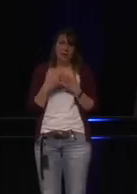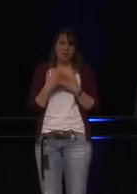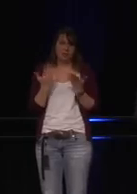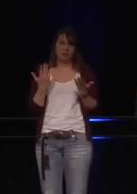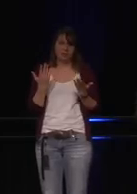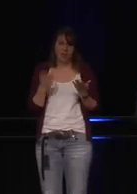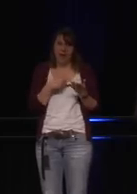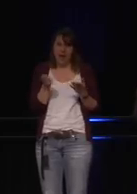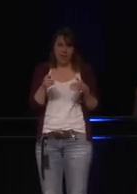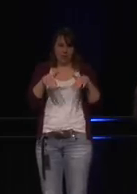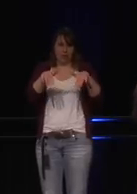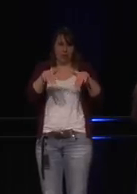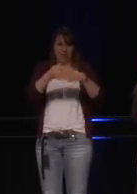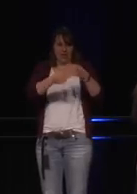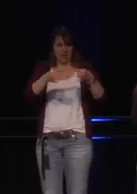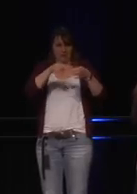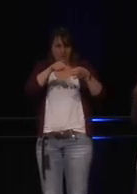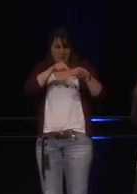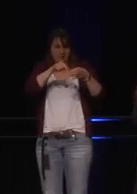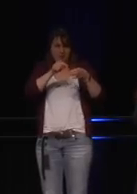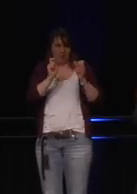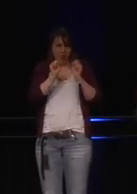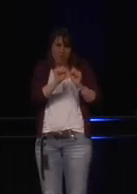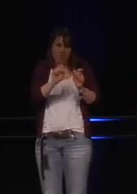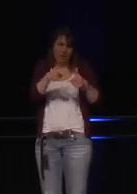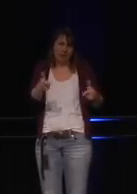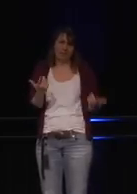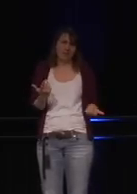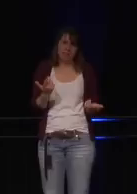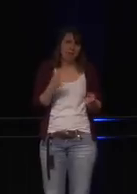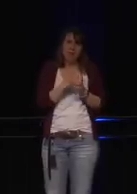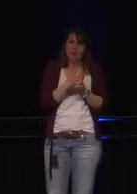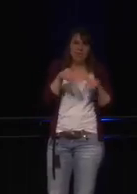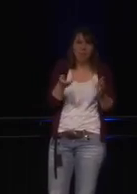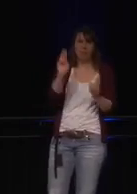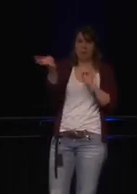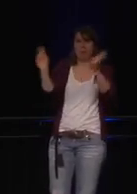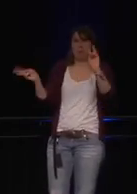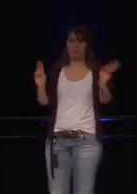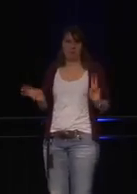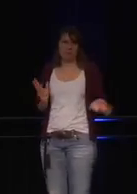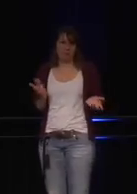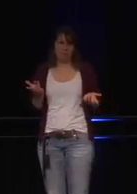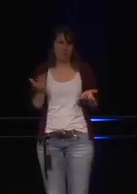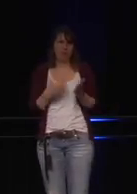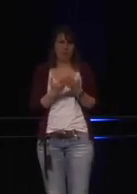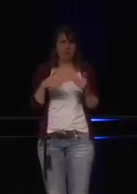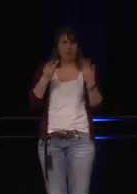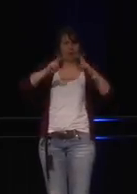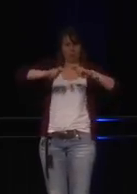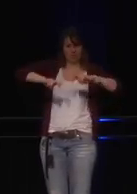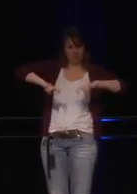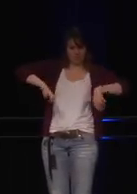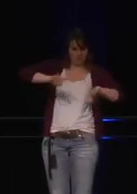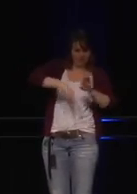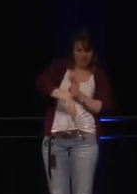De hecho, no todos los aparatos del botnet están asegurados. Hay todavía unos cuantos. De hecho,